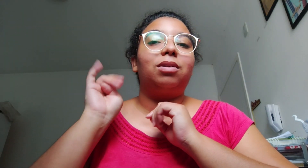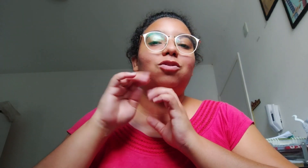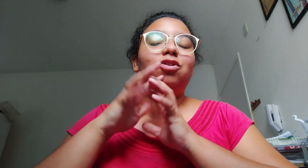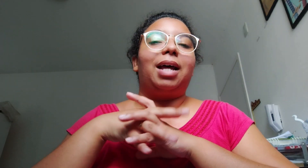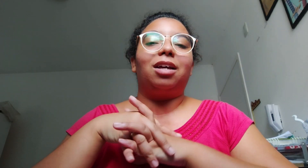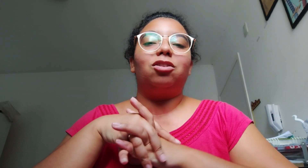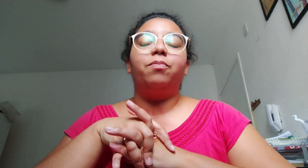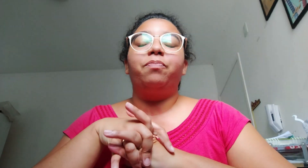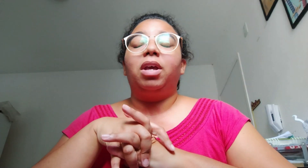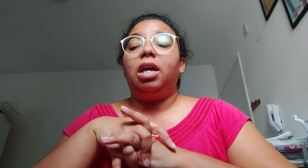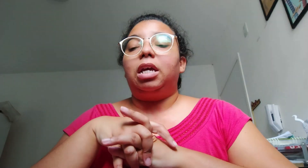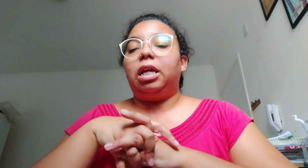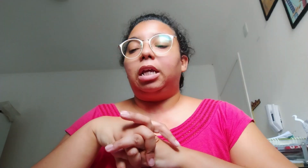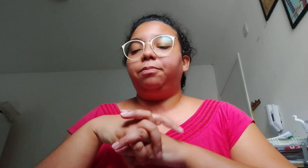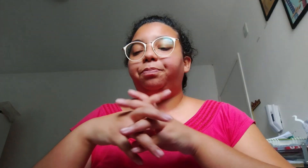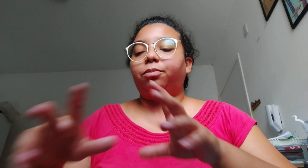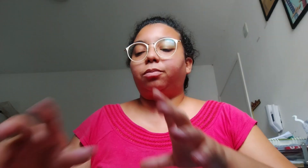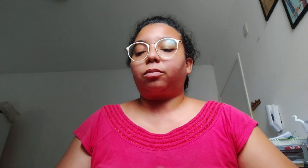de idade. E